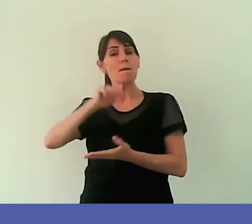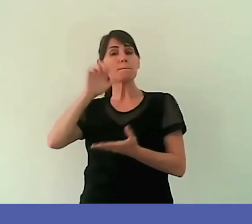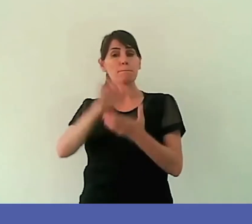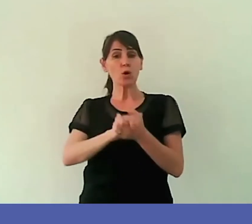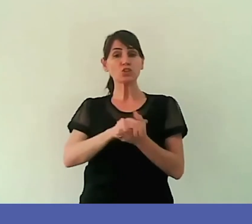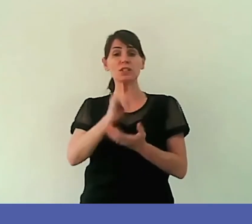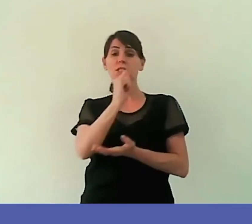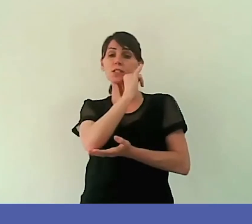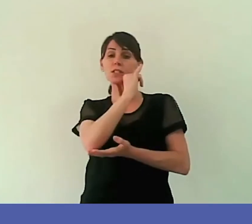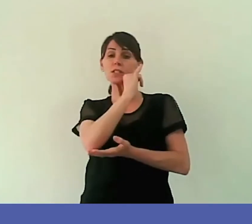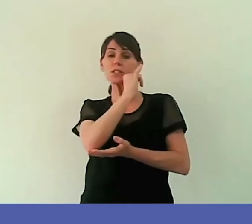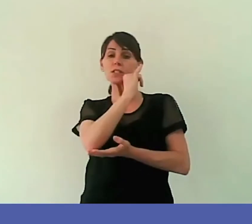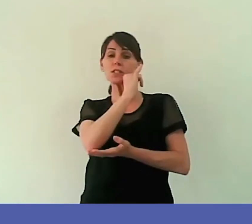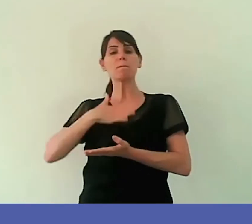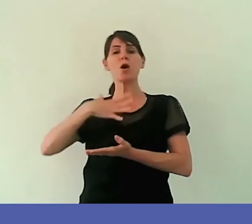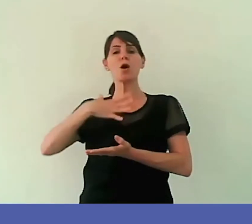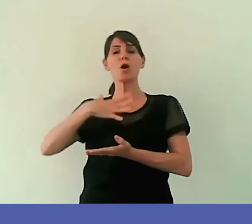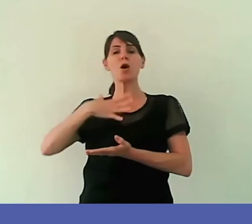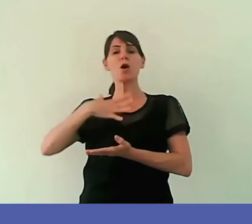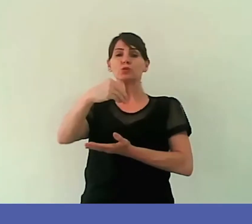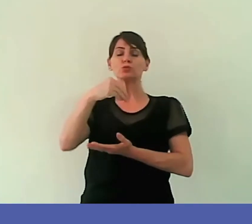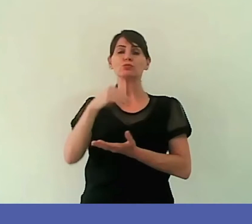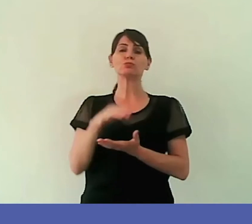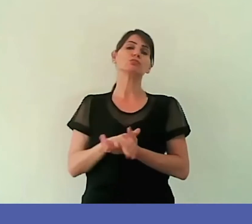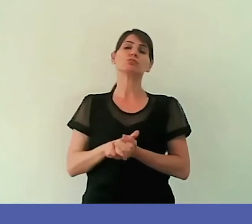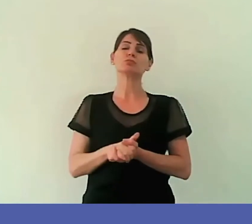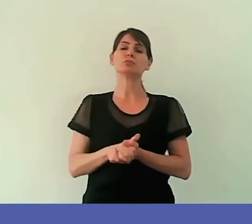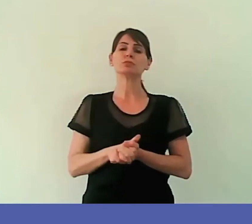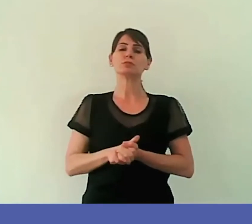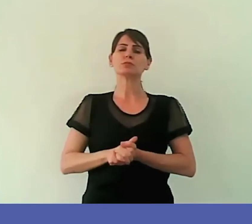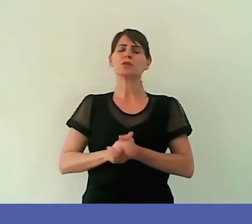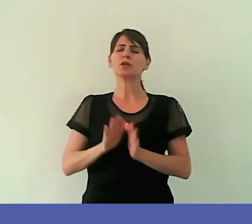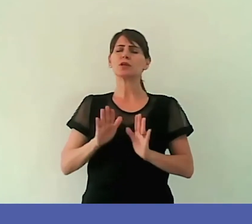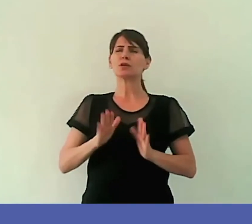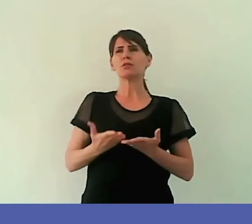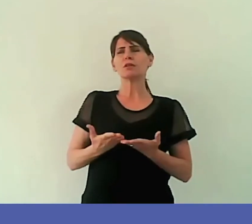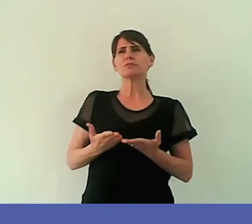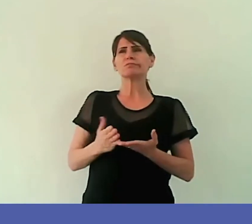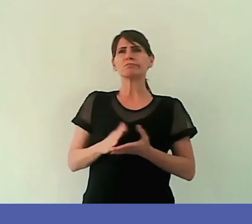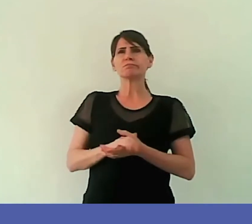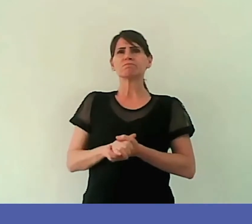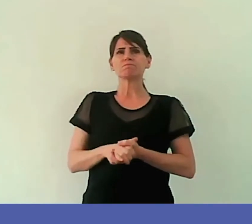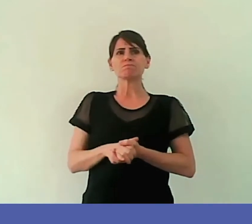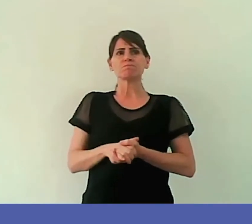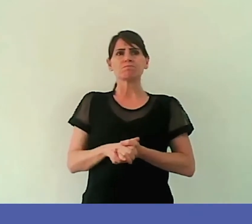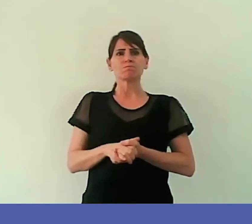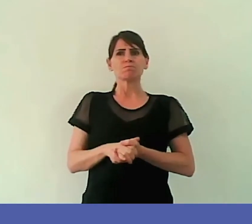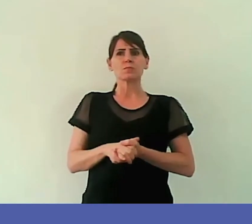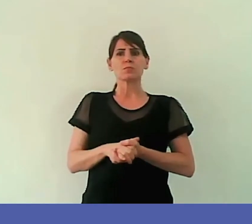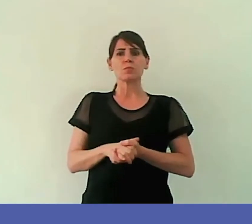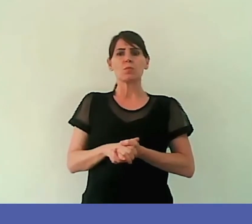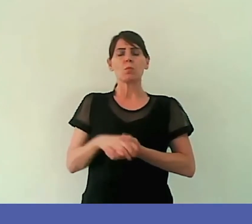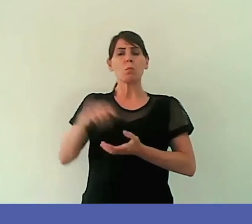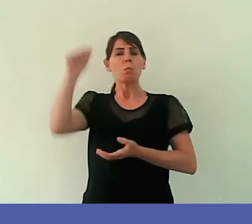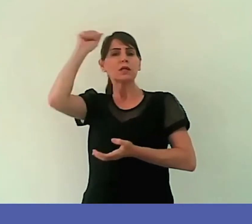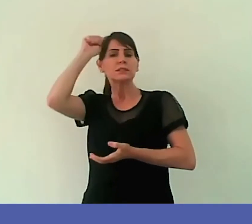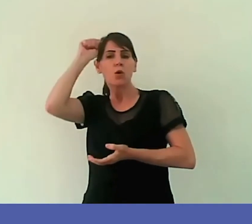meu filho. É a mesma coisa, né? O Adão, Deus